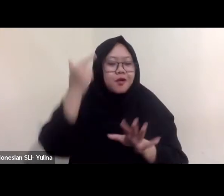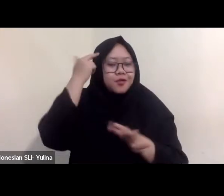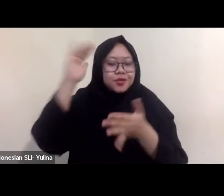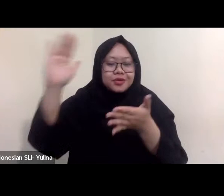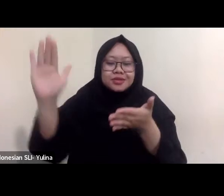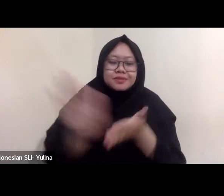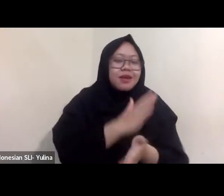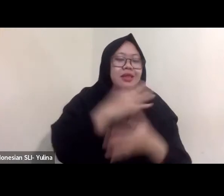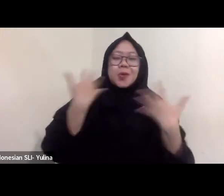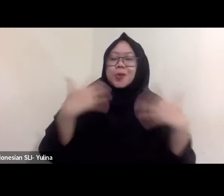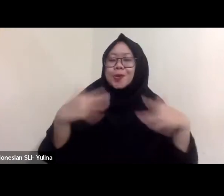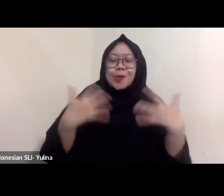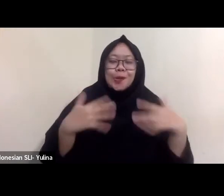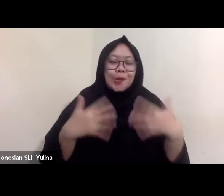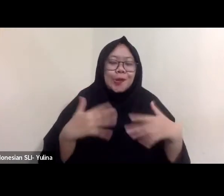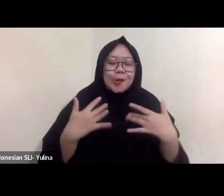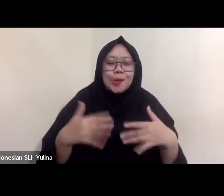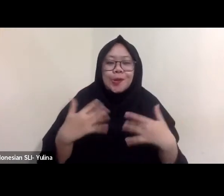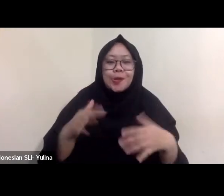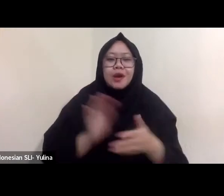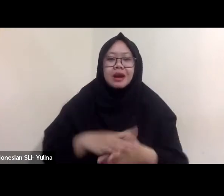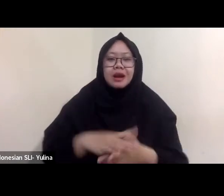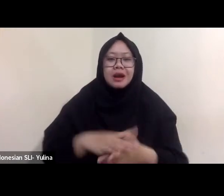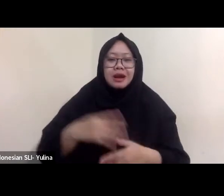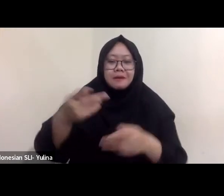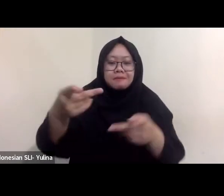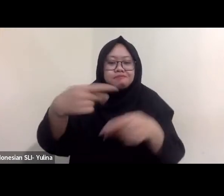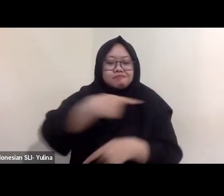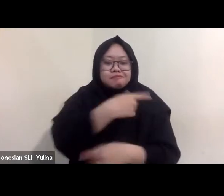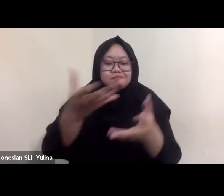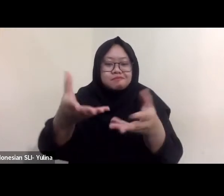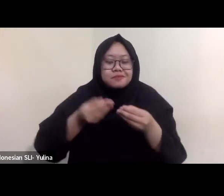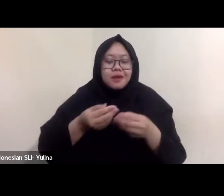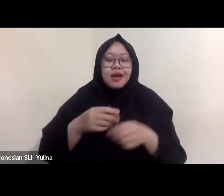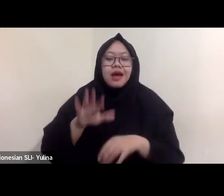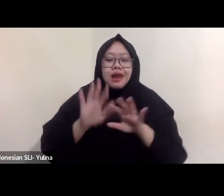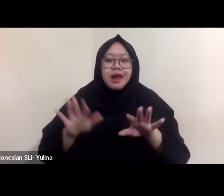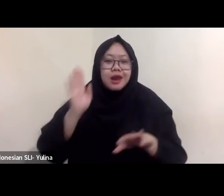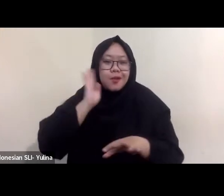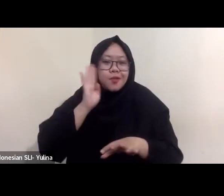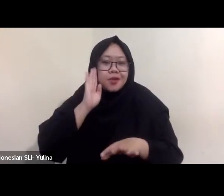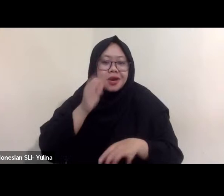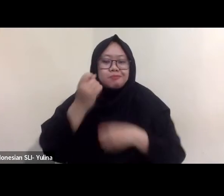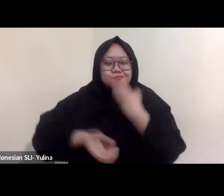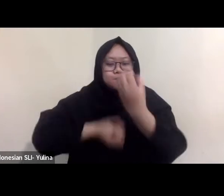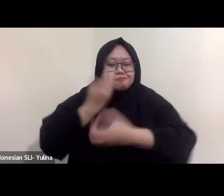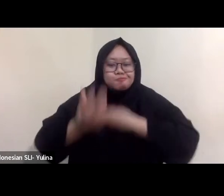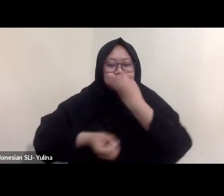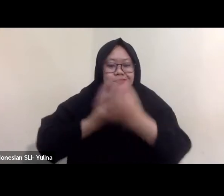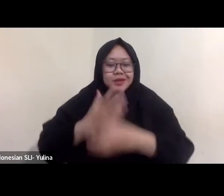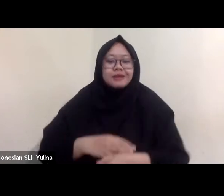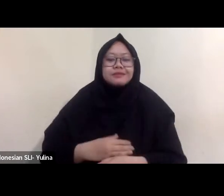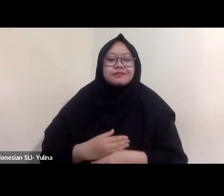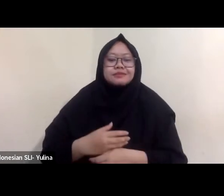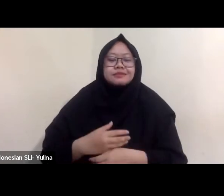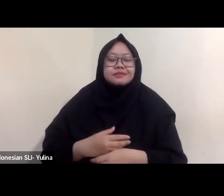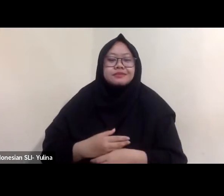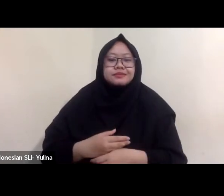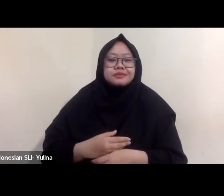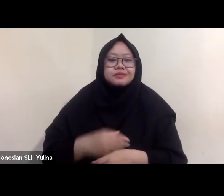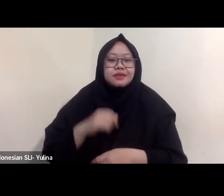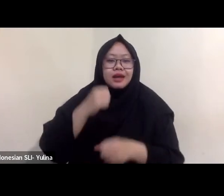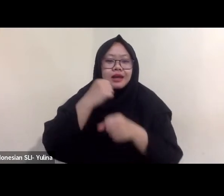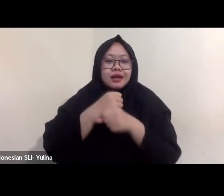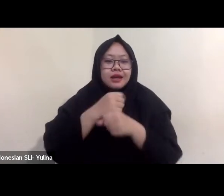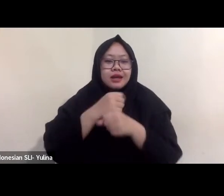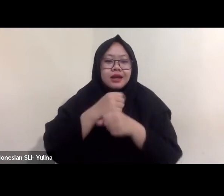biasa memberi kami, anak muda, ruang untuk menyampaikan apa yang jadi keresahan dan harapan kami. C20 Global